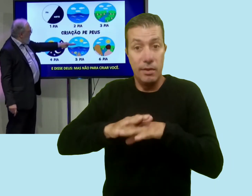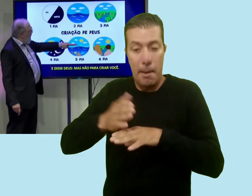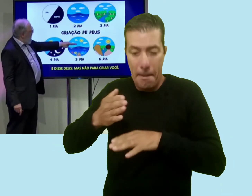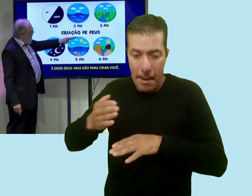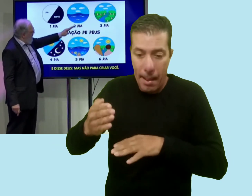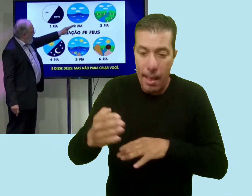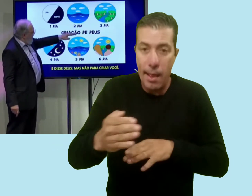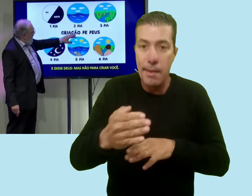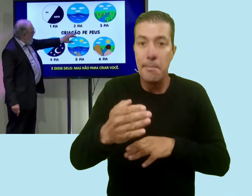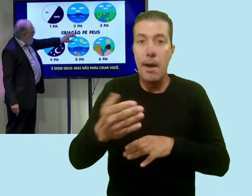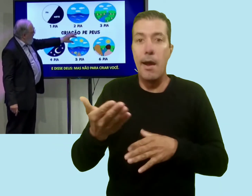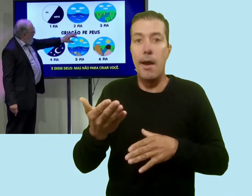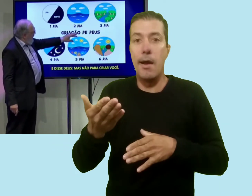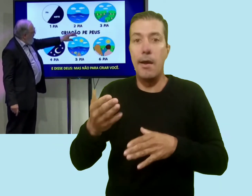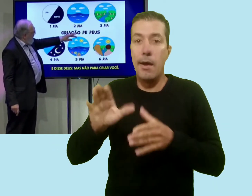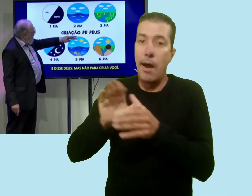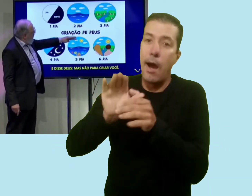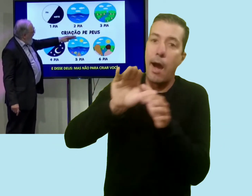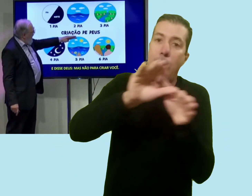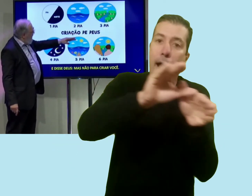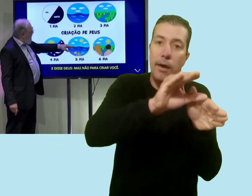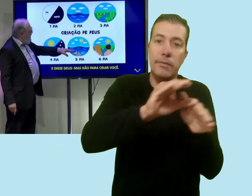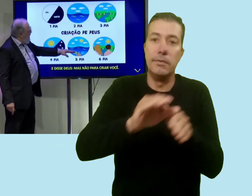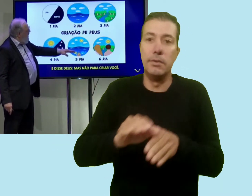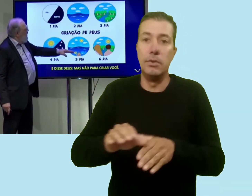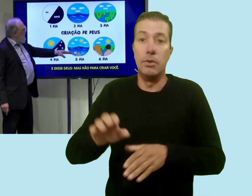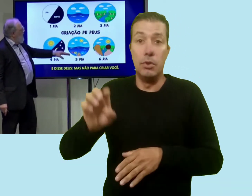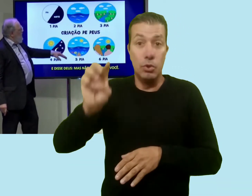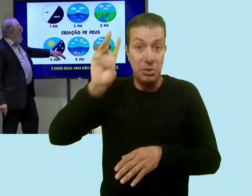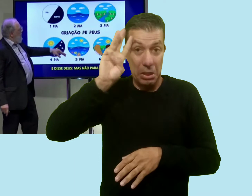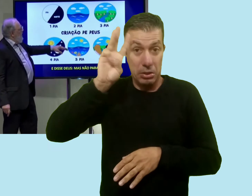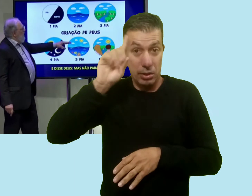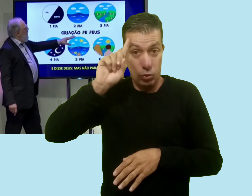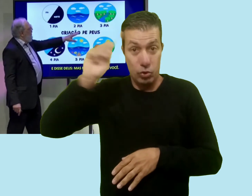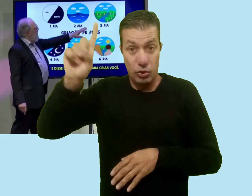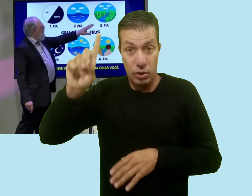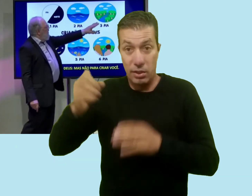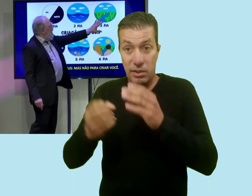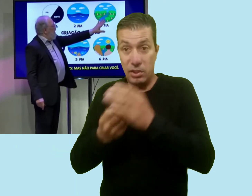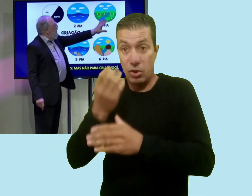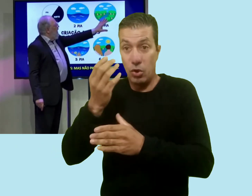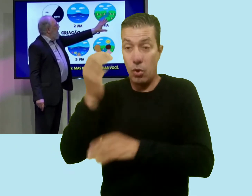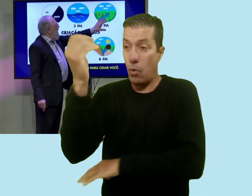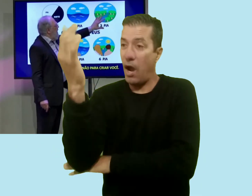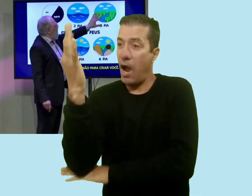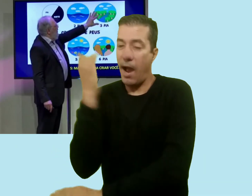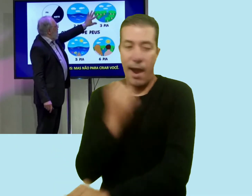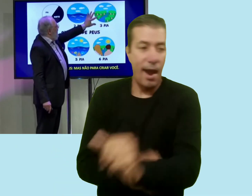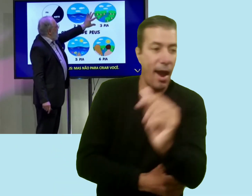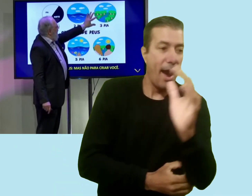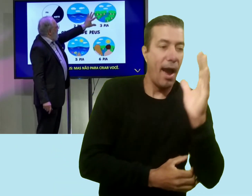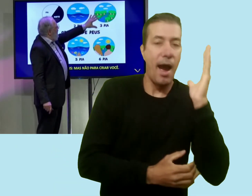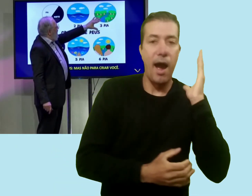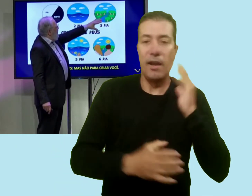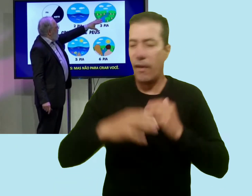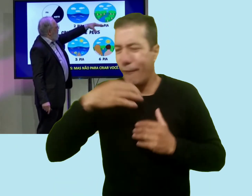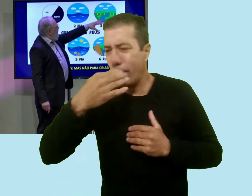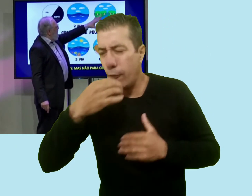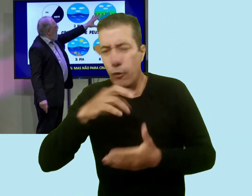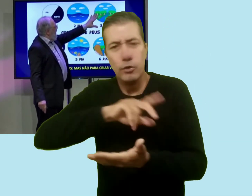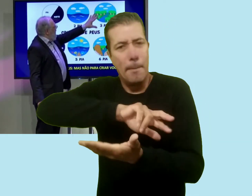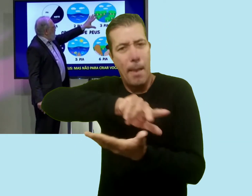ele preencheu isso, não é? Com aves e peixes. No terceiro dia ele criou a terra com suas